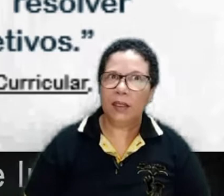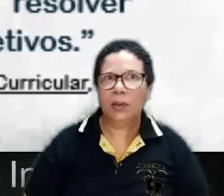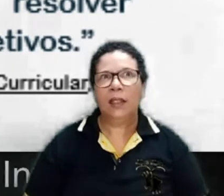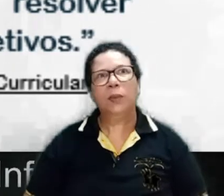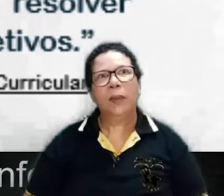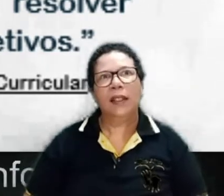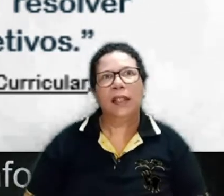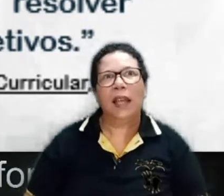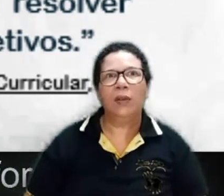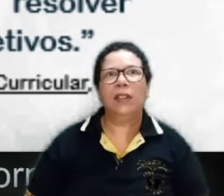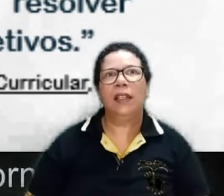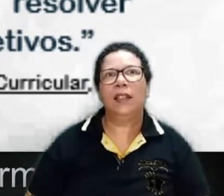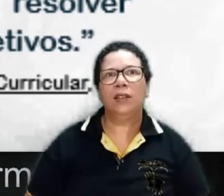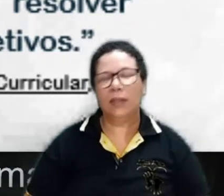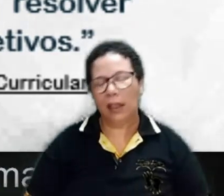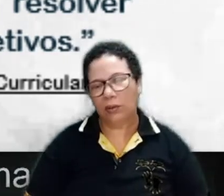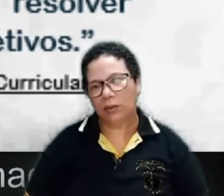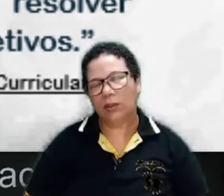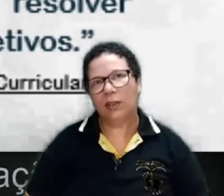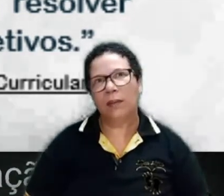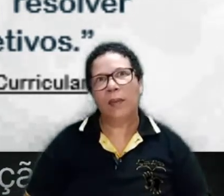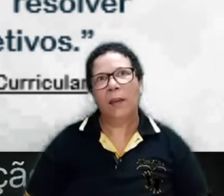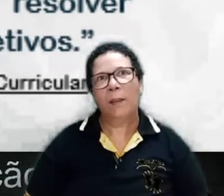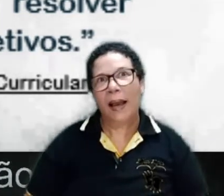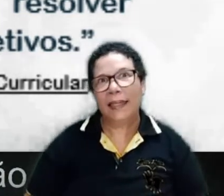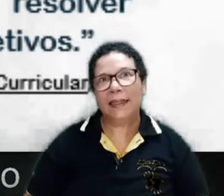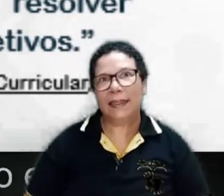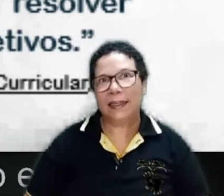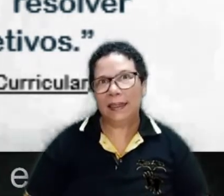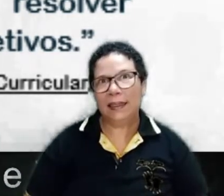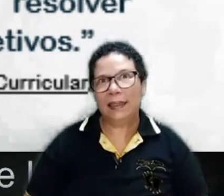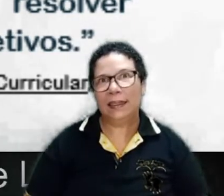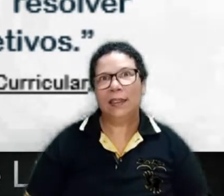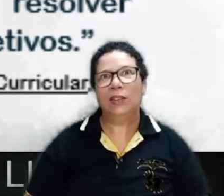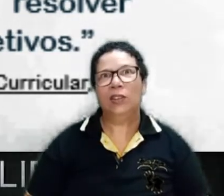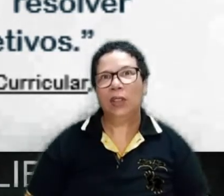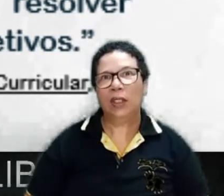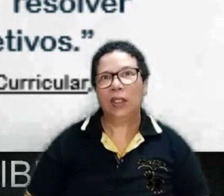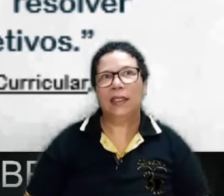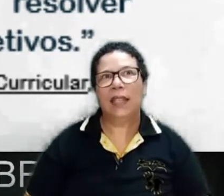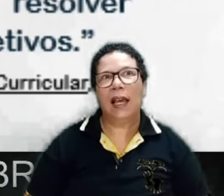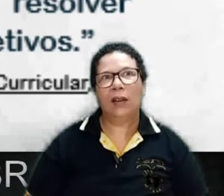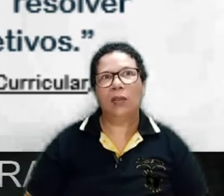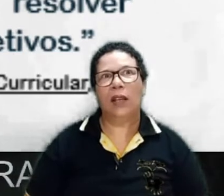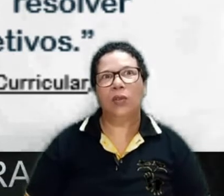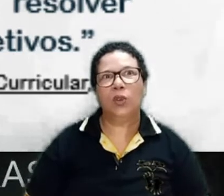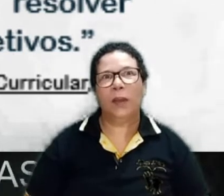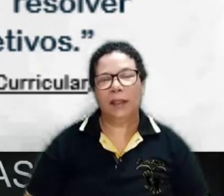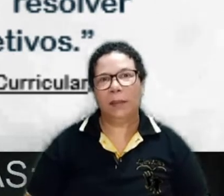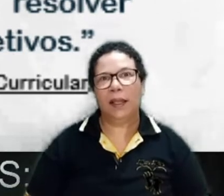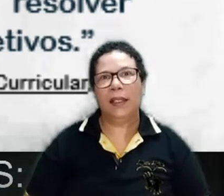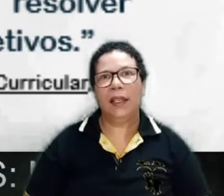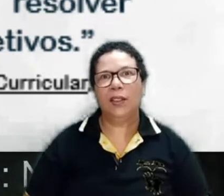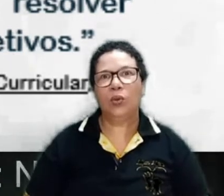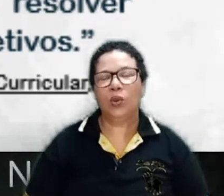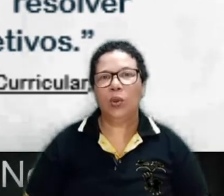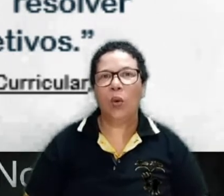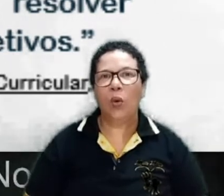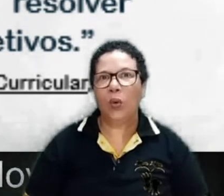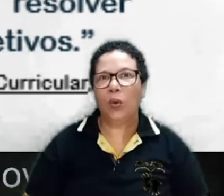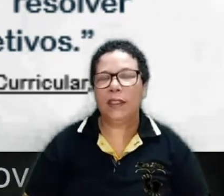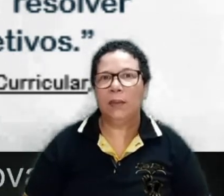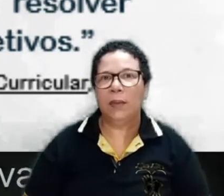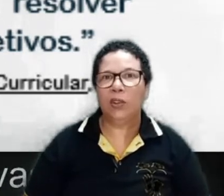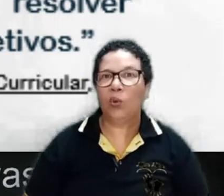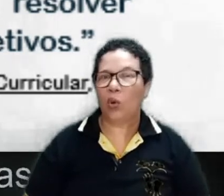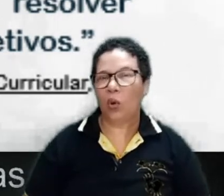mesmo despertar o interesse dos alunos, mas sim de utilizá-la com os alunos para que eles construam